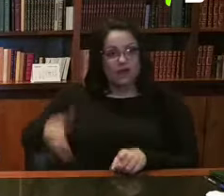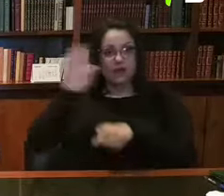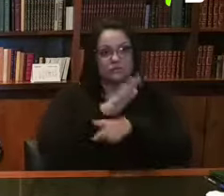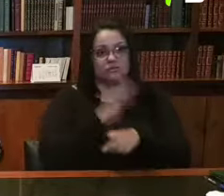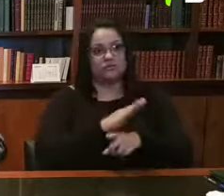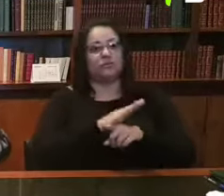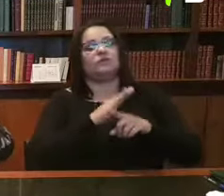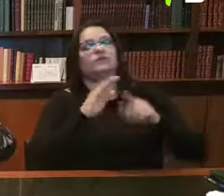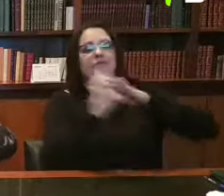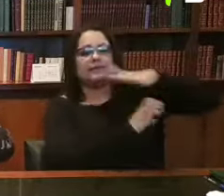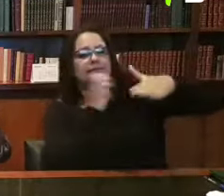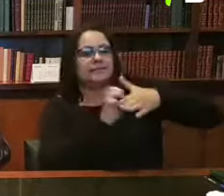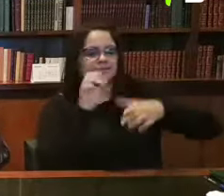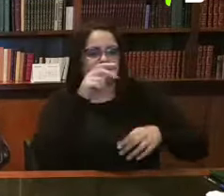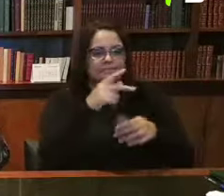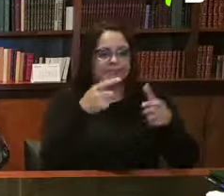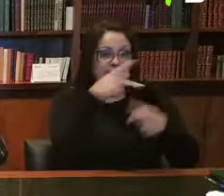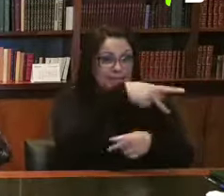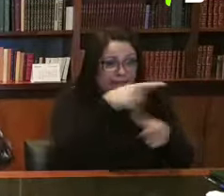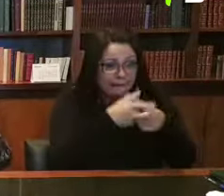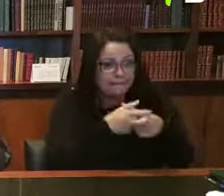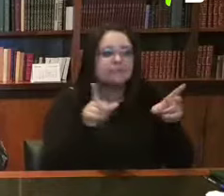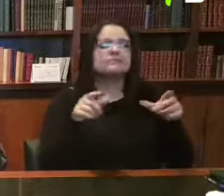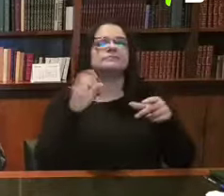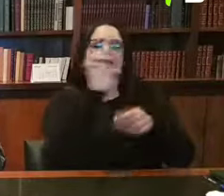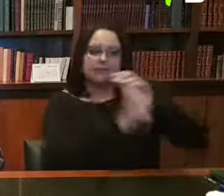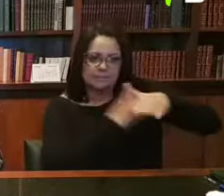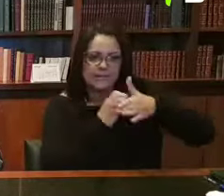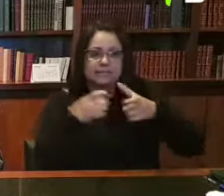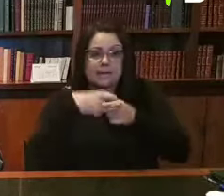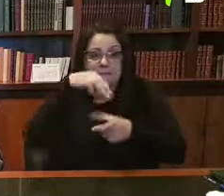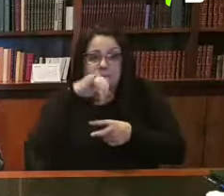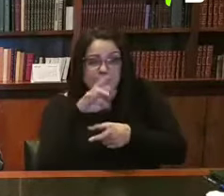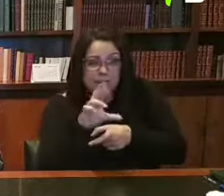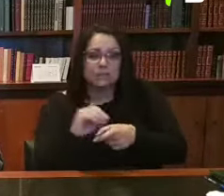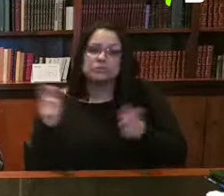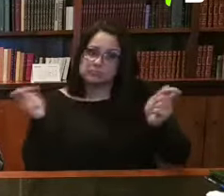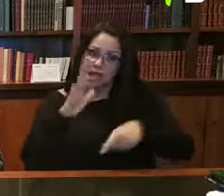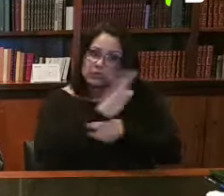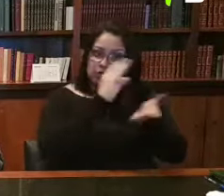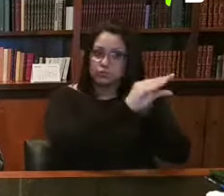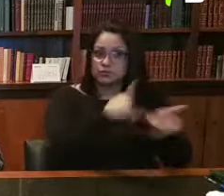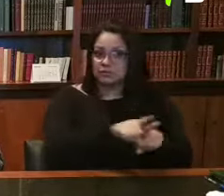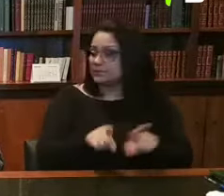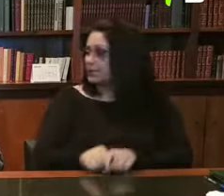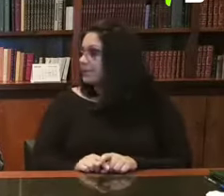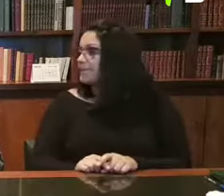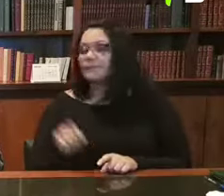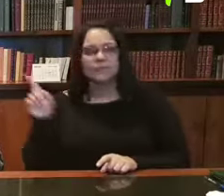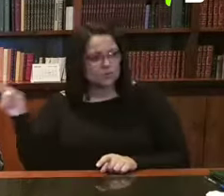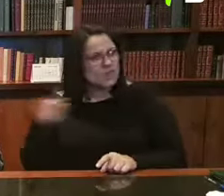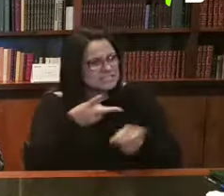para pequenas e microempresas para que parte do salário fosse paga pelo poder executivo eu não sei o presidente se o senhor